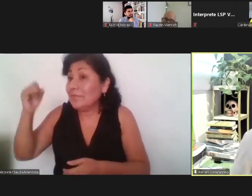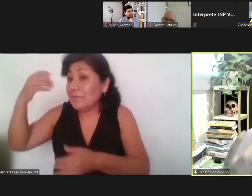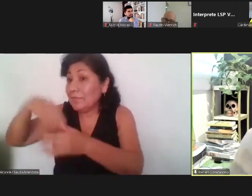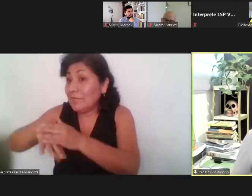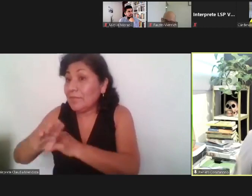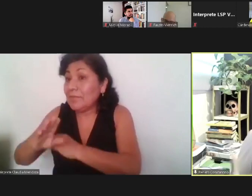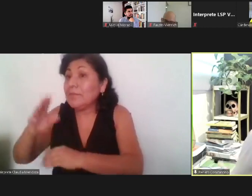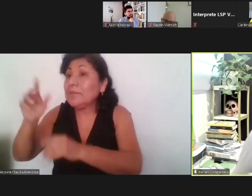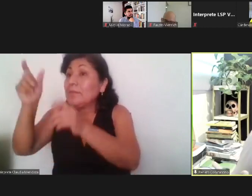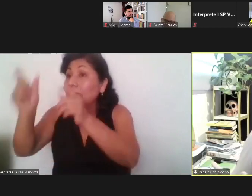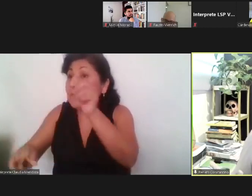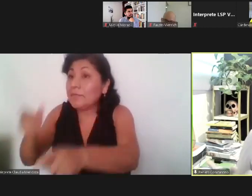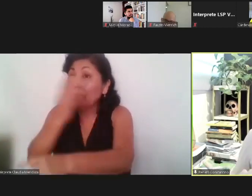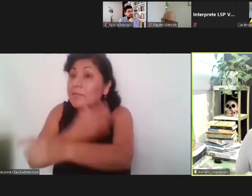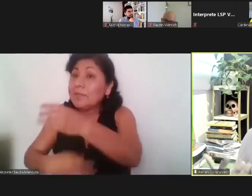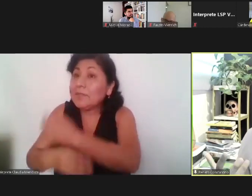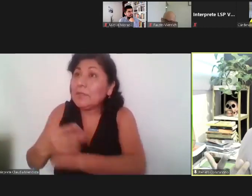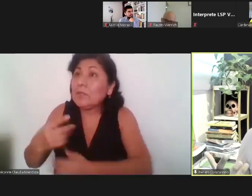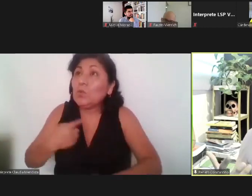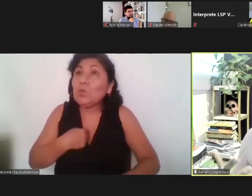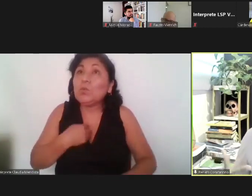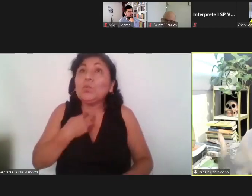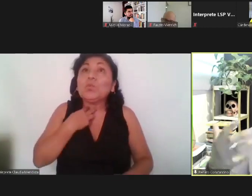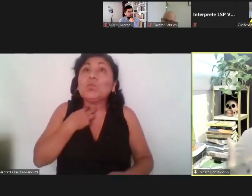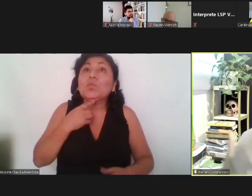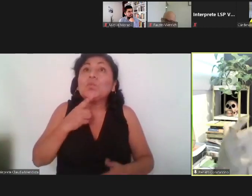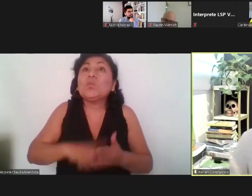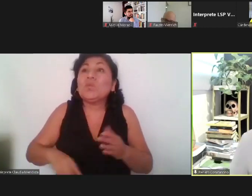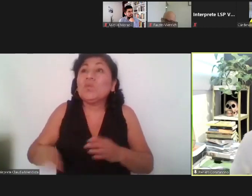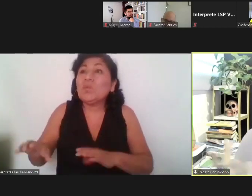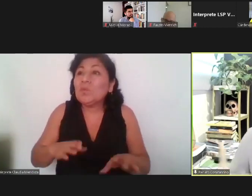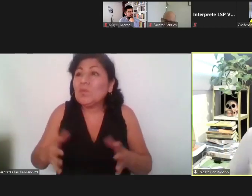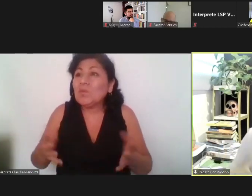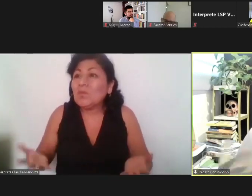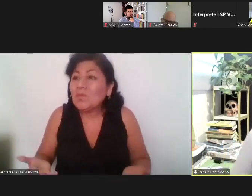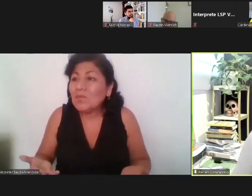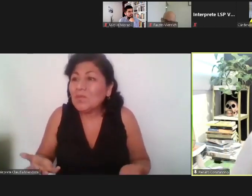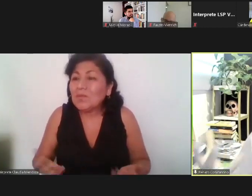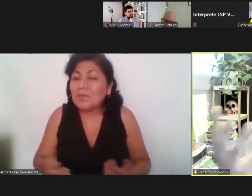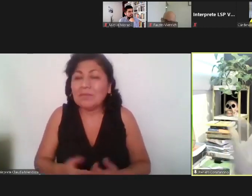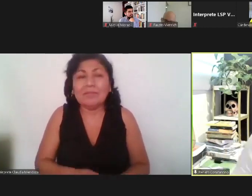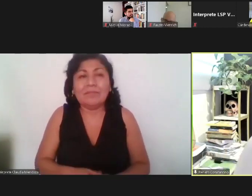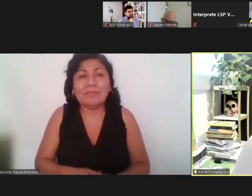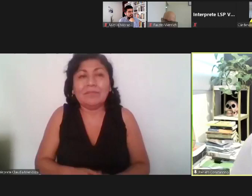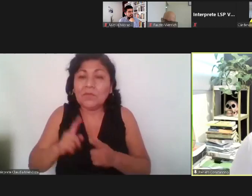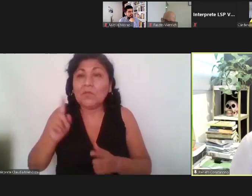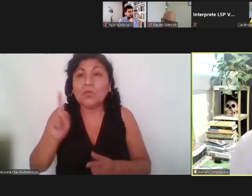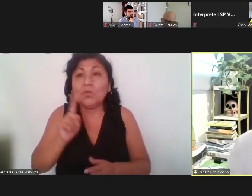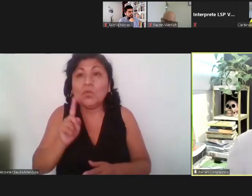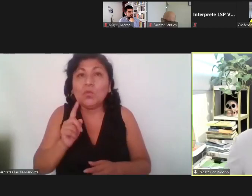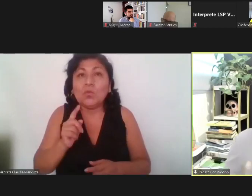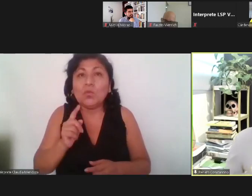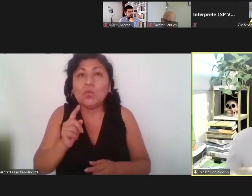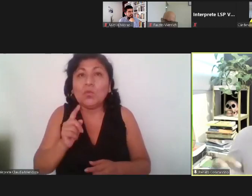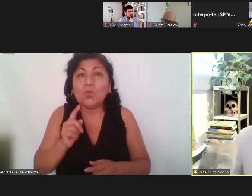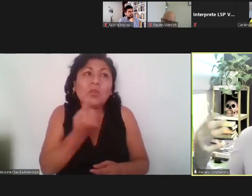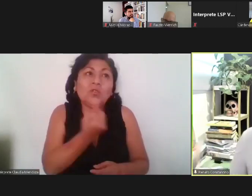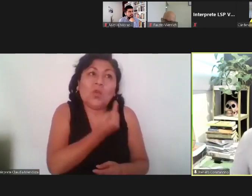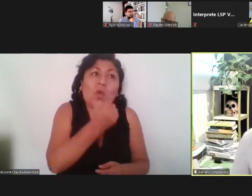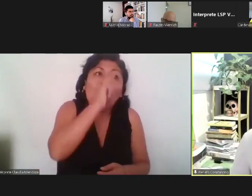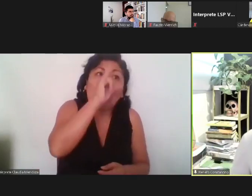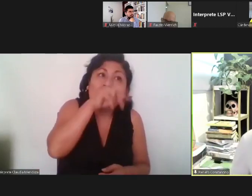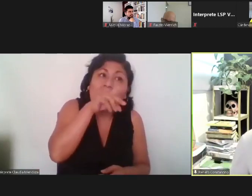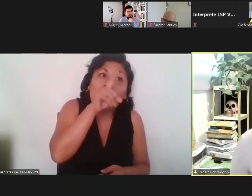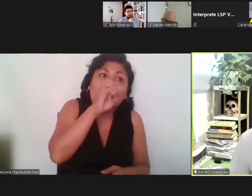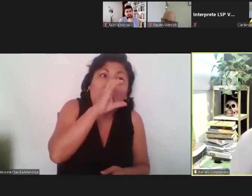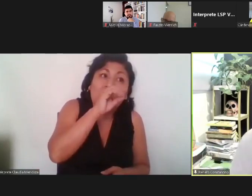Creo que ahí es donde justamente, ya no solamente, y por eso digo, no solamente Indecopi, sino que la Biblioteca Nacional tienen que asumir